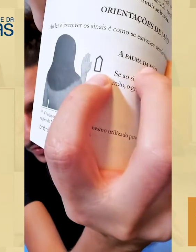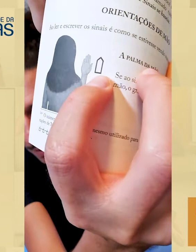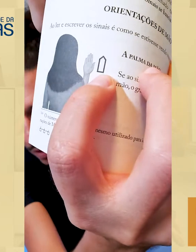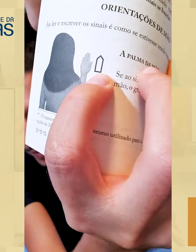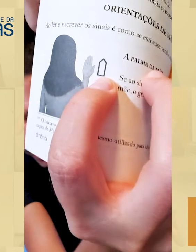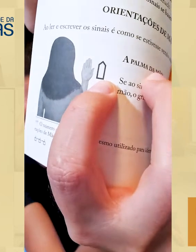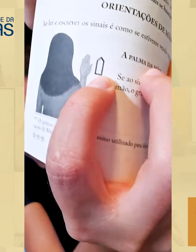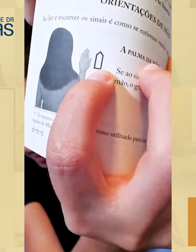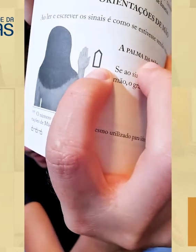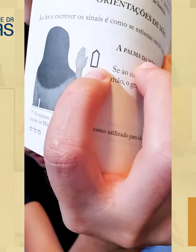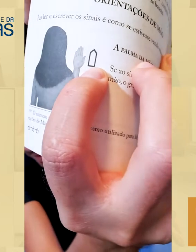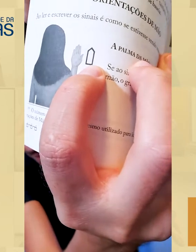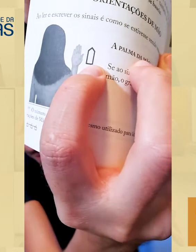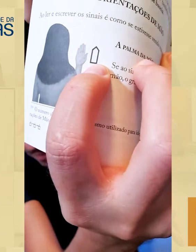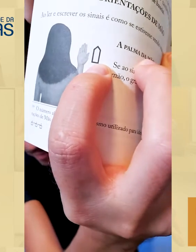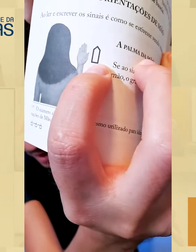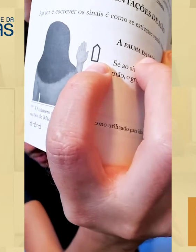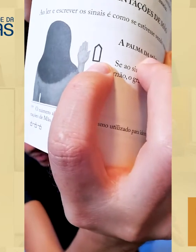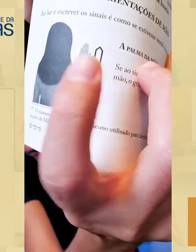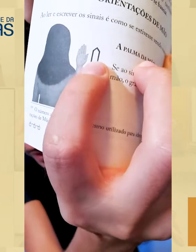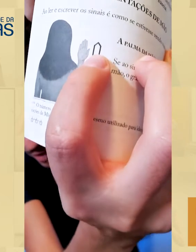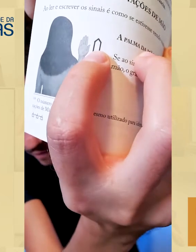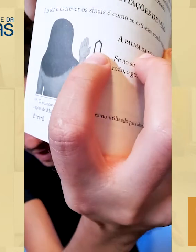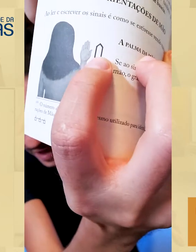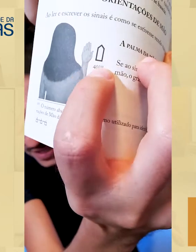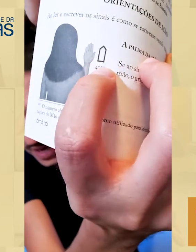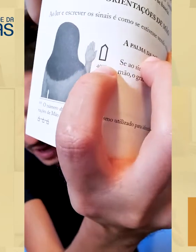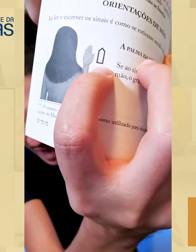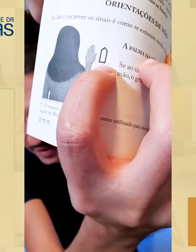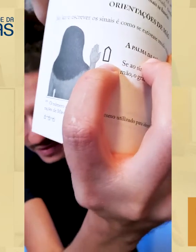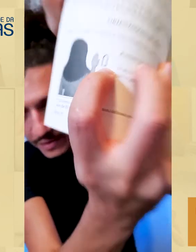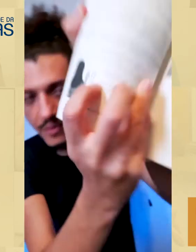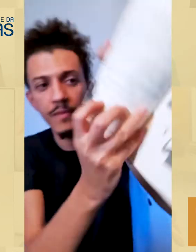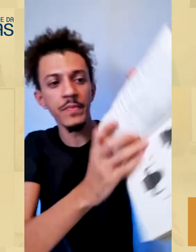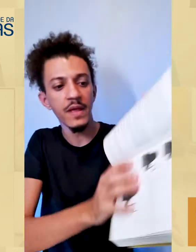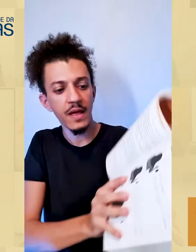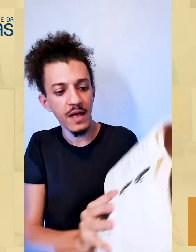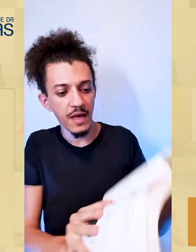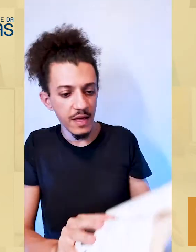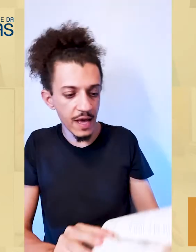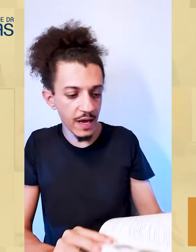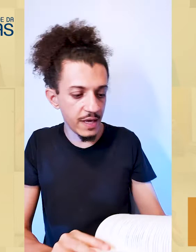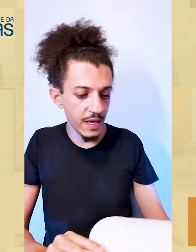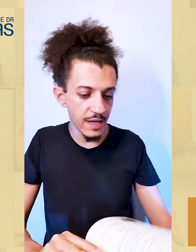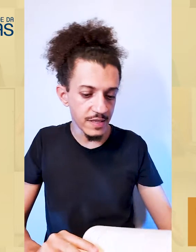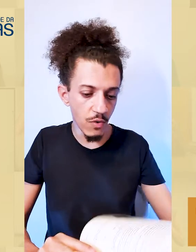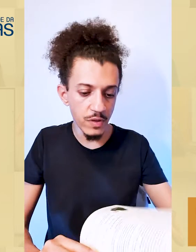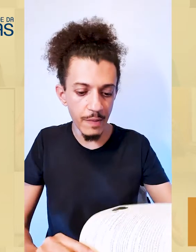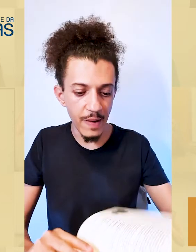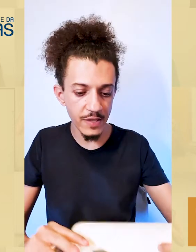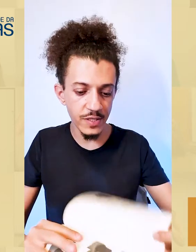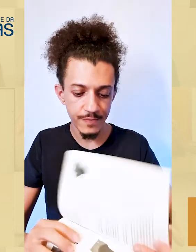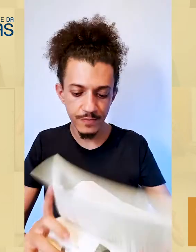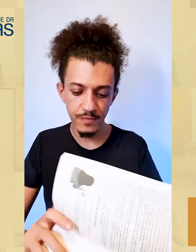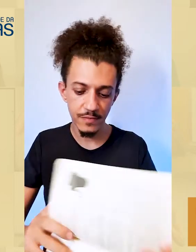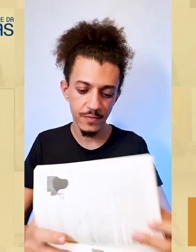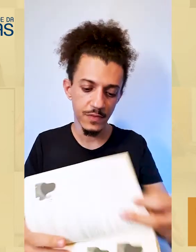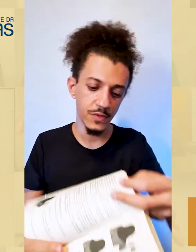palma da sua mão, você vai escrever branco. Você não vai riscar nada dentro. E aqui nessa outra